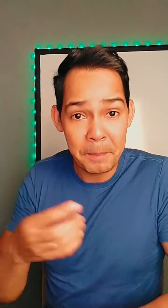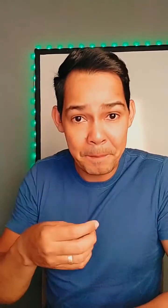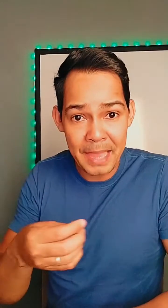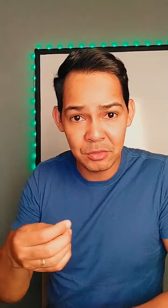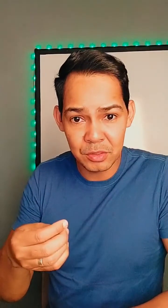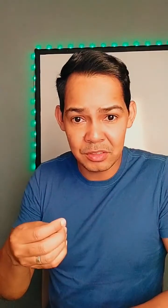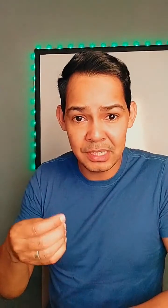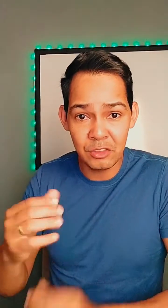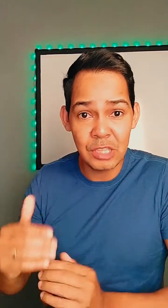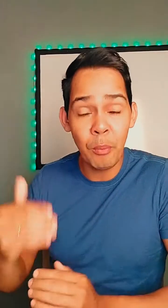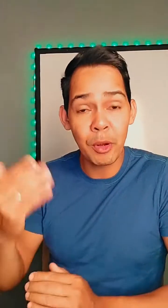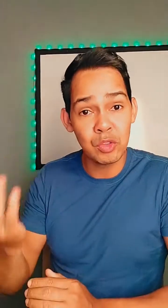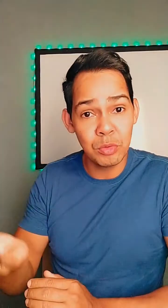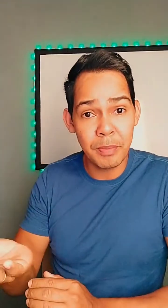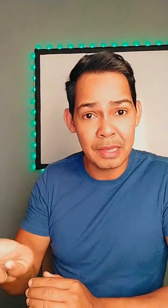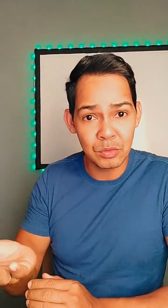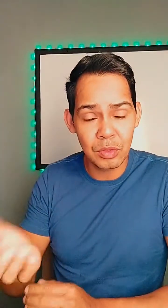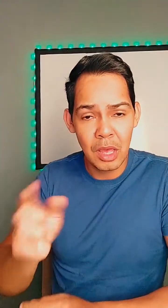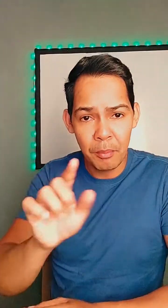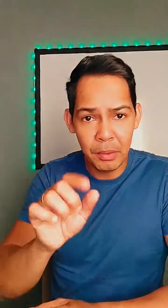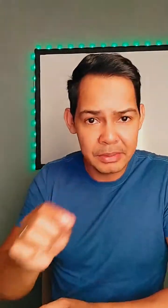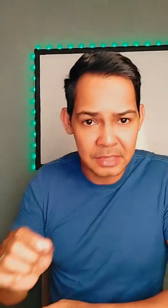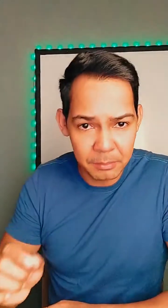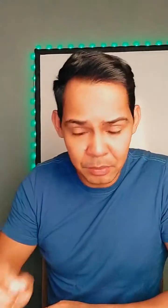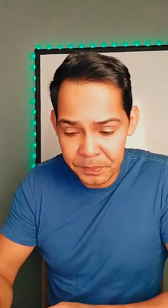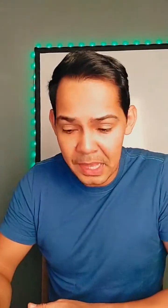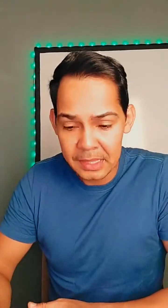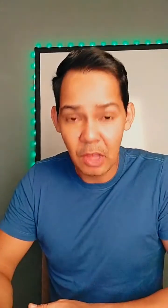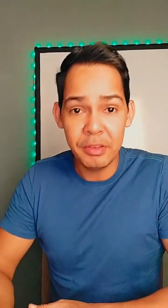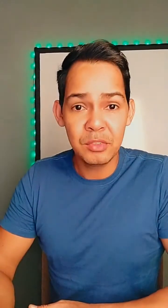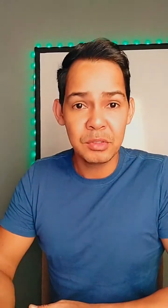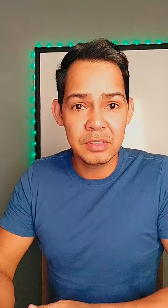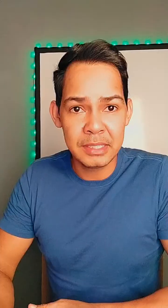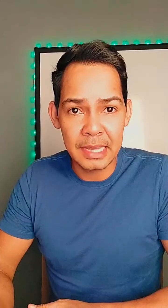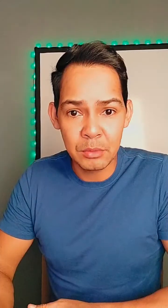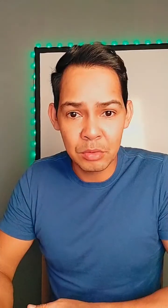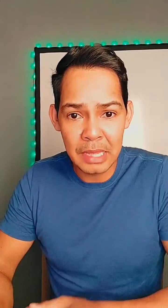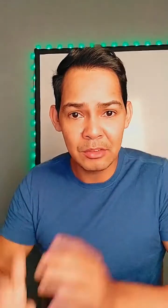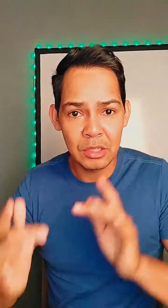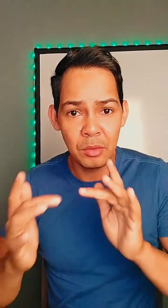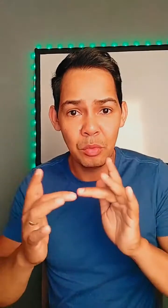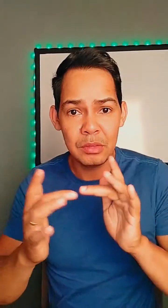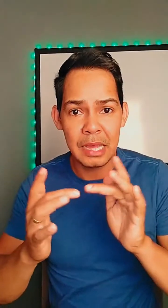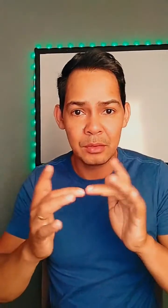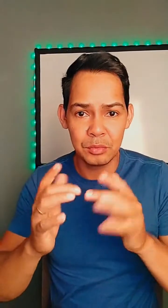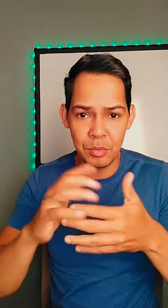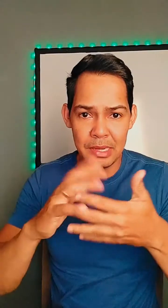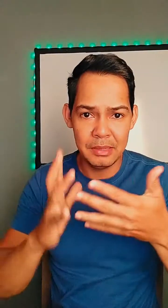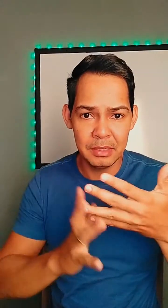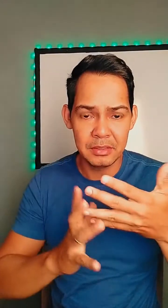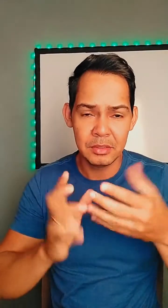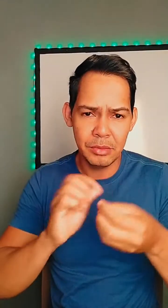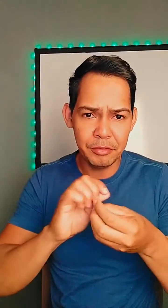Impede você de dar o próximo passo. Por exemplo, talvez você que está aí do outro lado já tenha um contato com a Libras. Não é